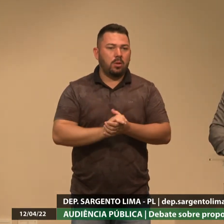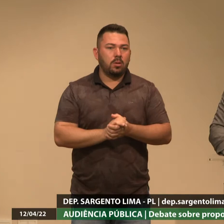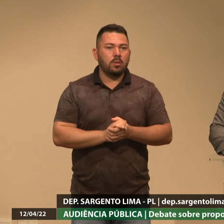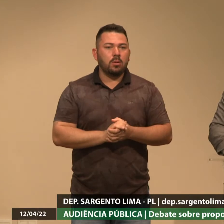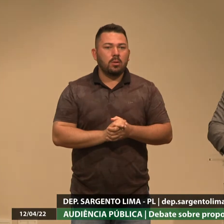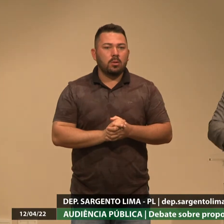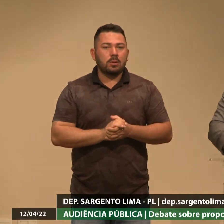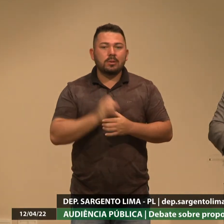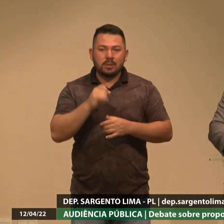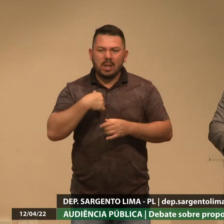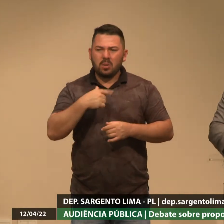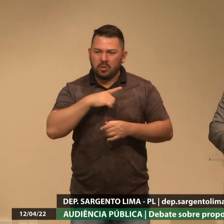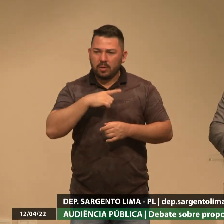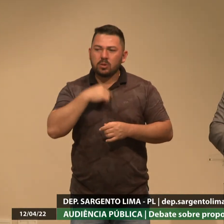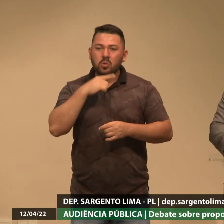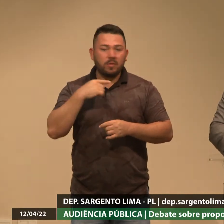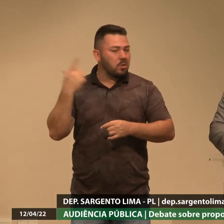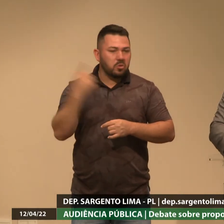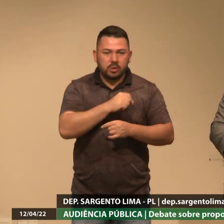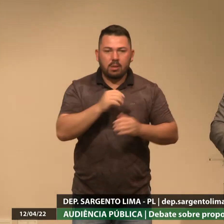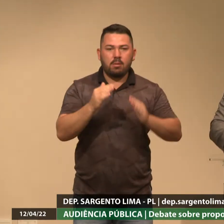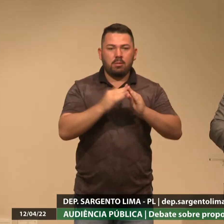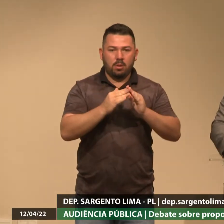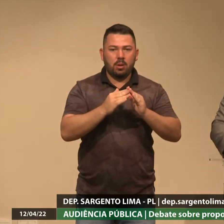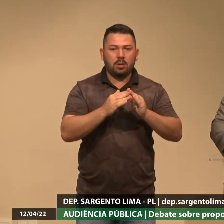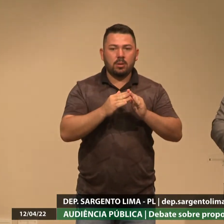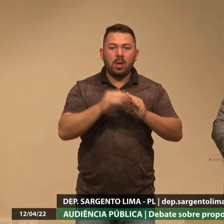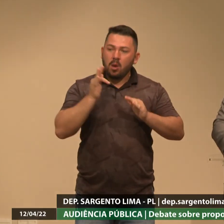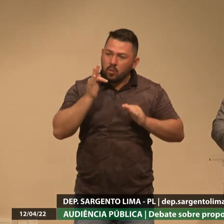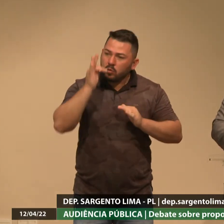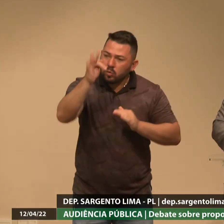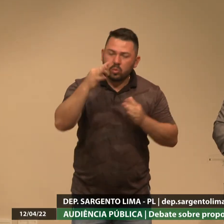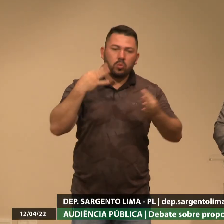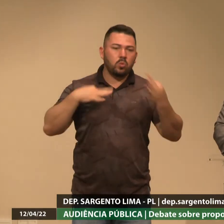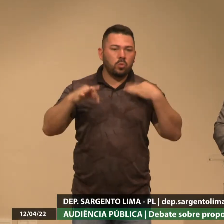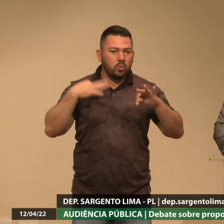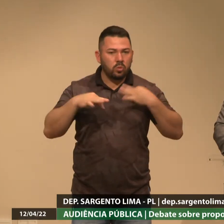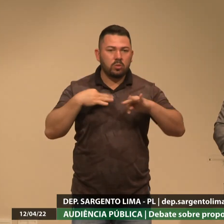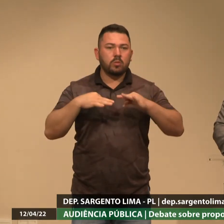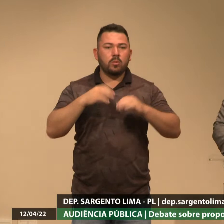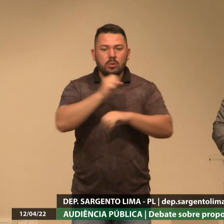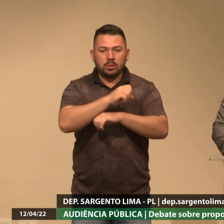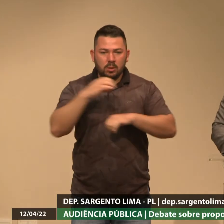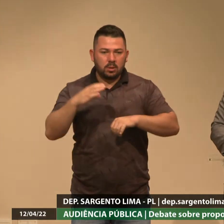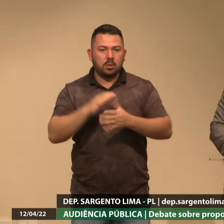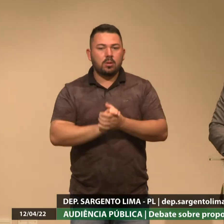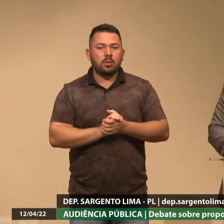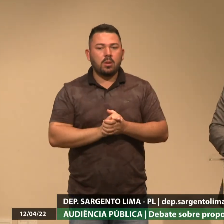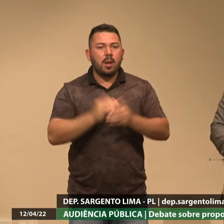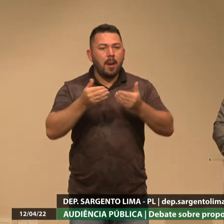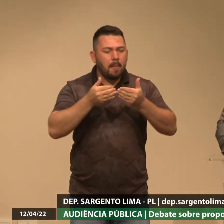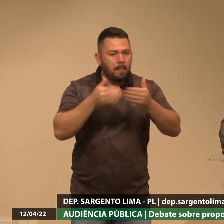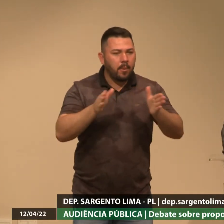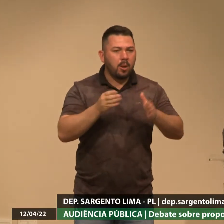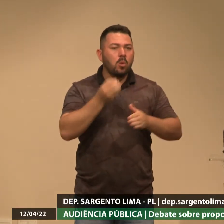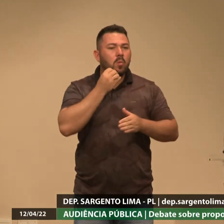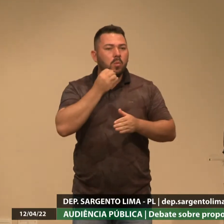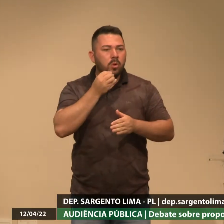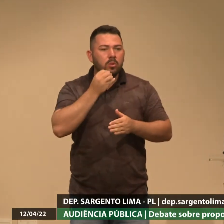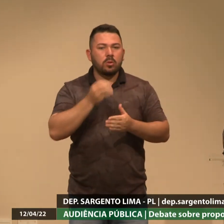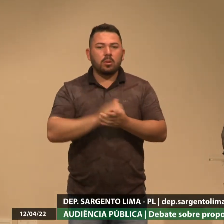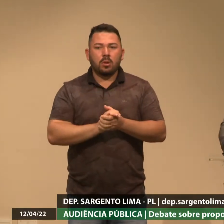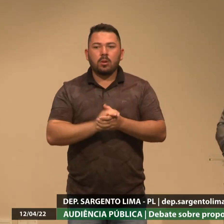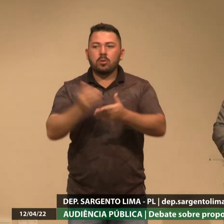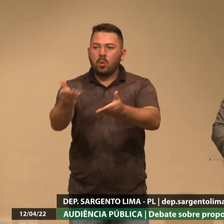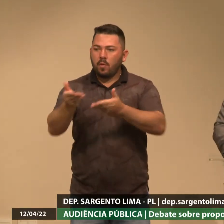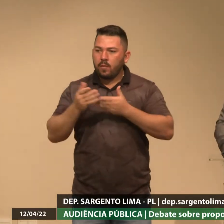não saía de casa que nós estamos trabalhando para o futuro do Turismo no Estado de Santa Catarina abriu oportunidade aqui pela ordem